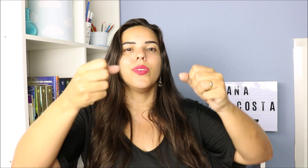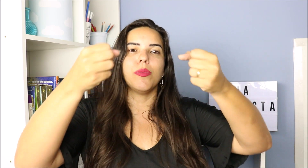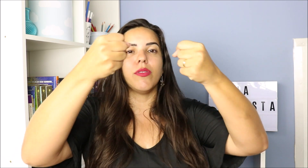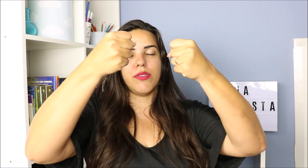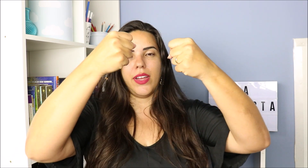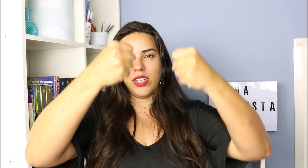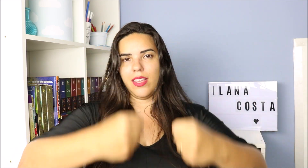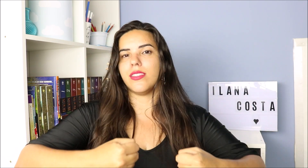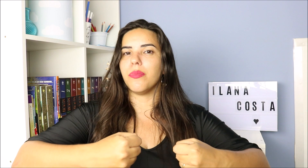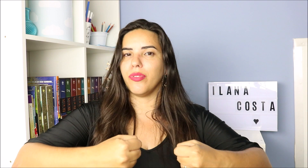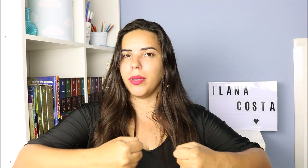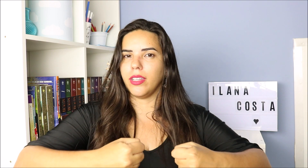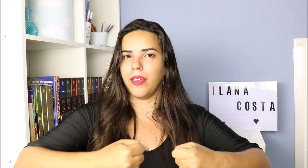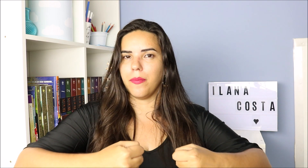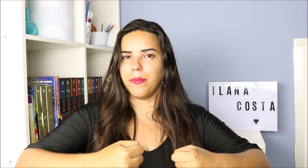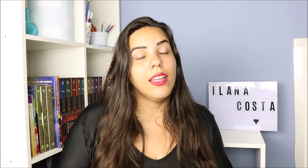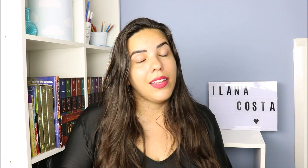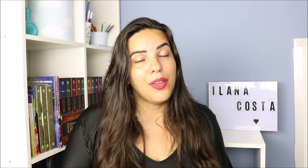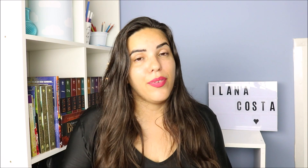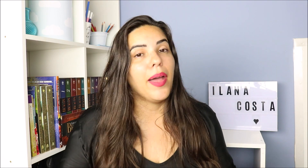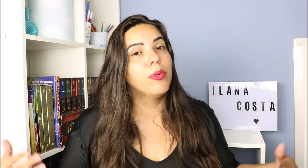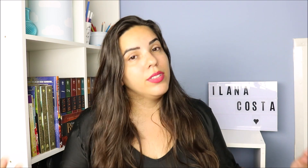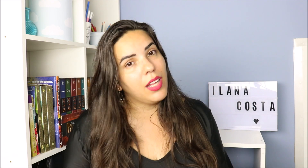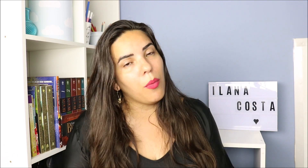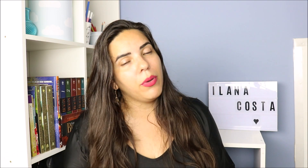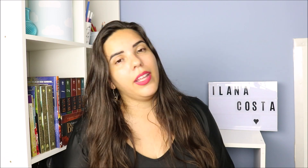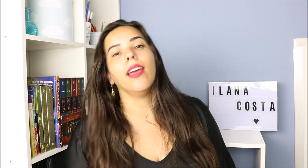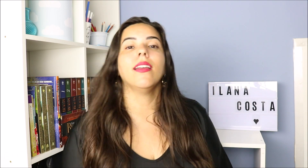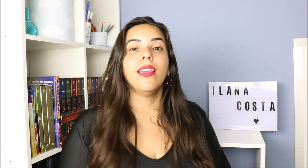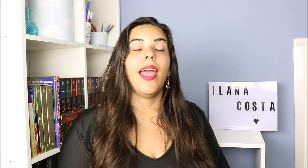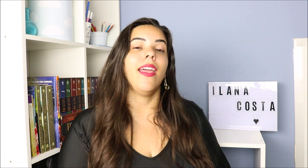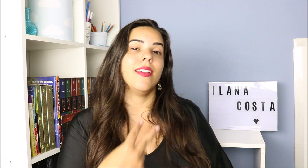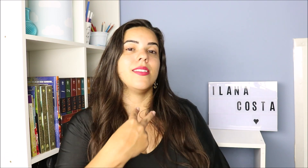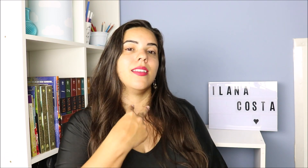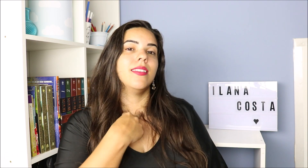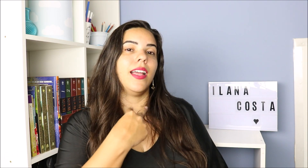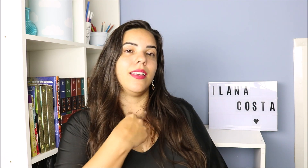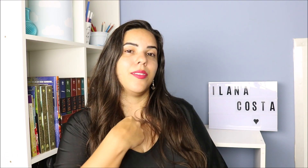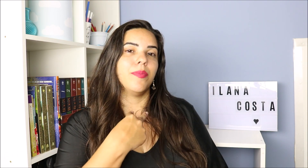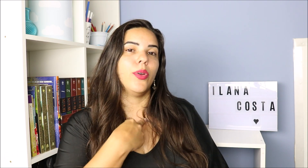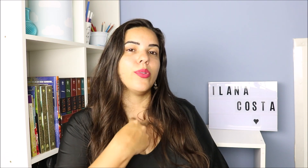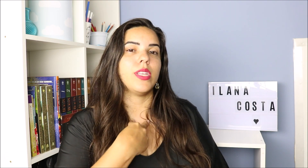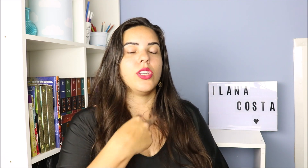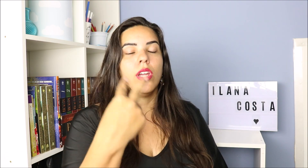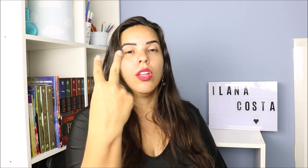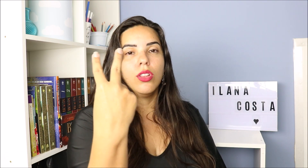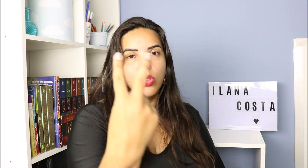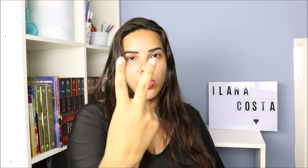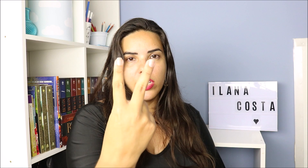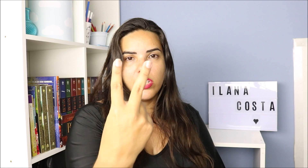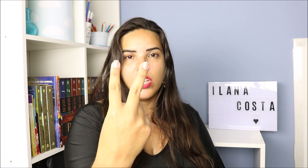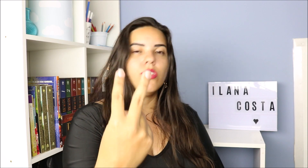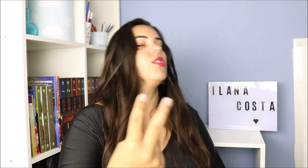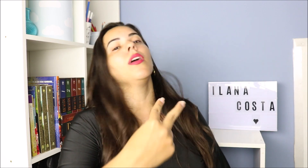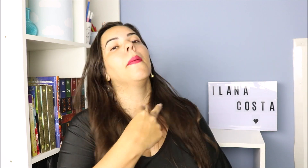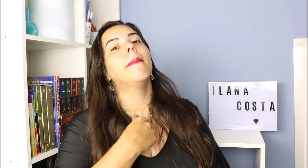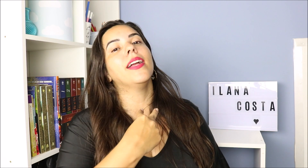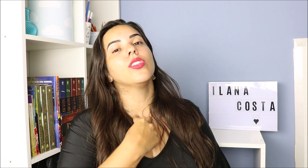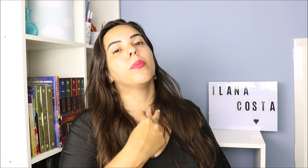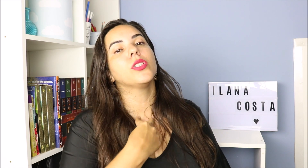duas mãos e faz esse movimento aqui. E tem o verbo não poder, que é esse daqui. Ou seja, 2 dedinhos, bate no